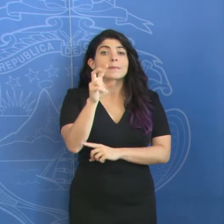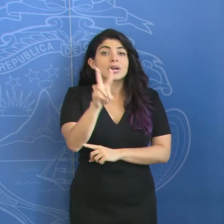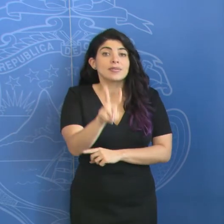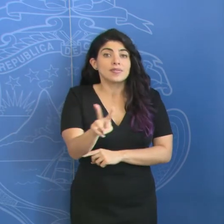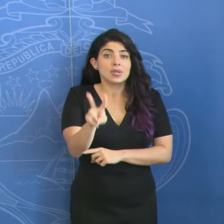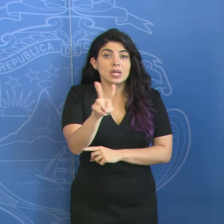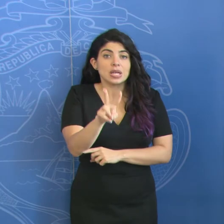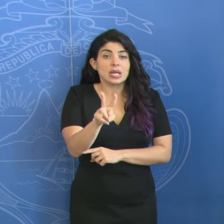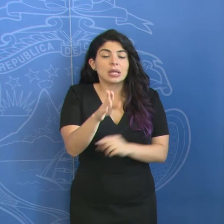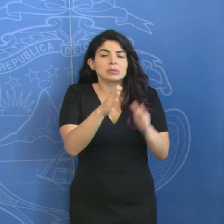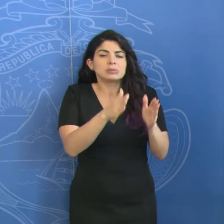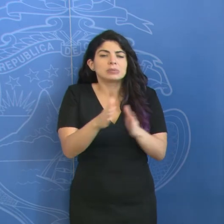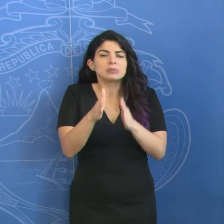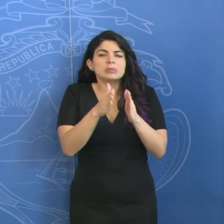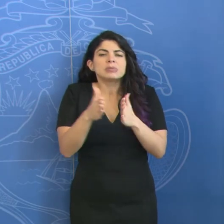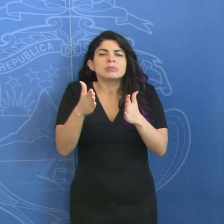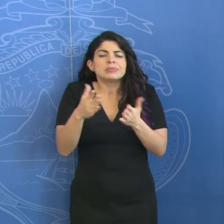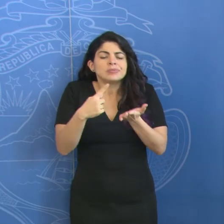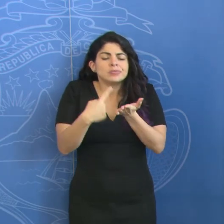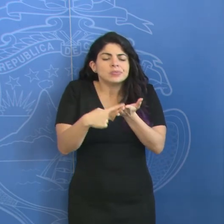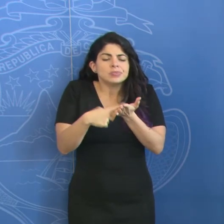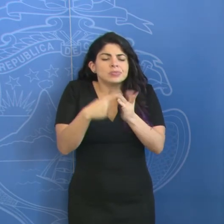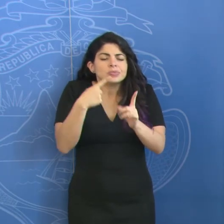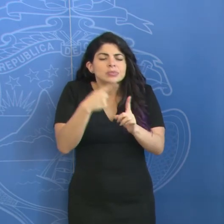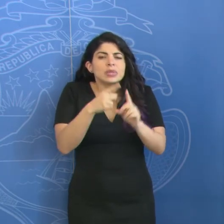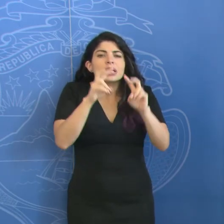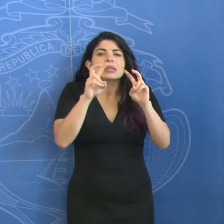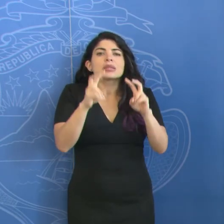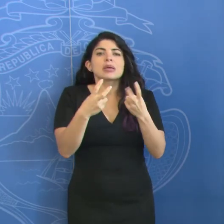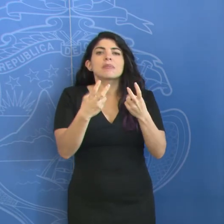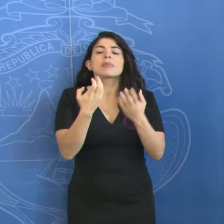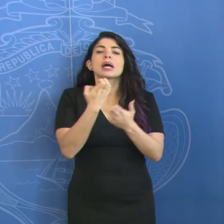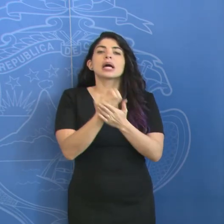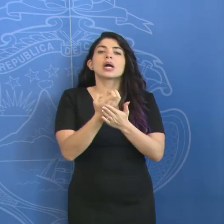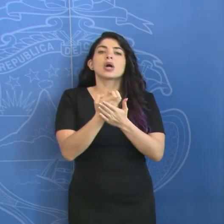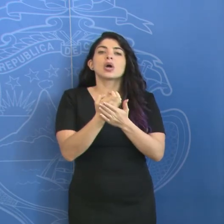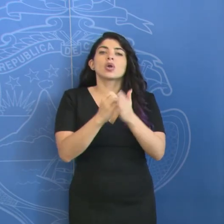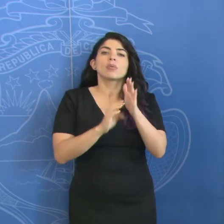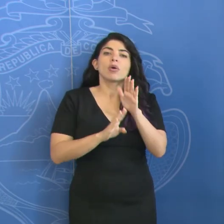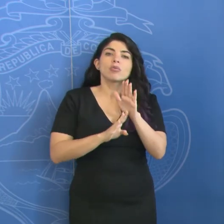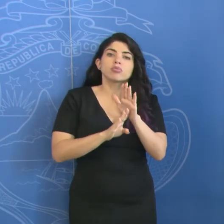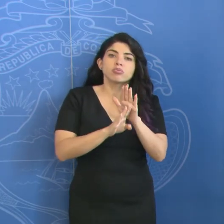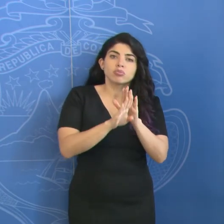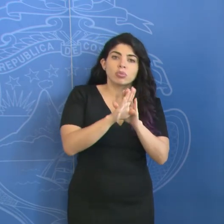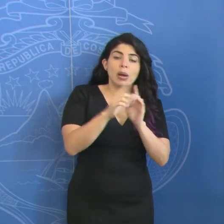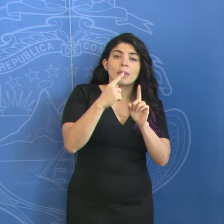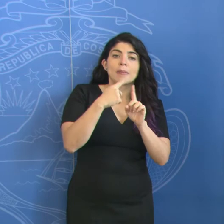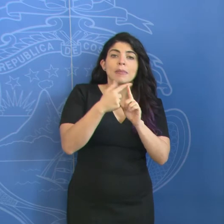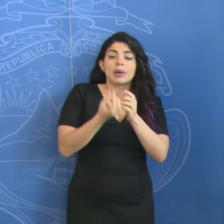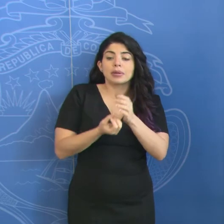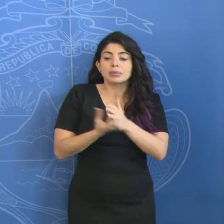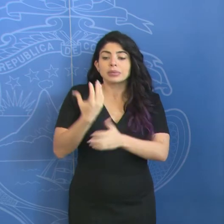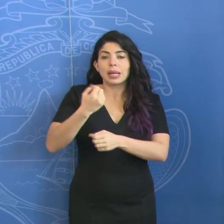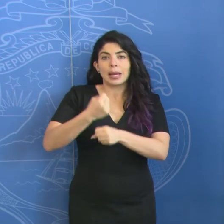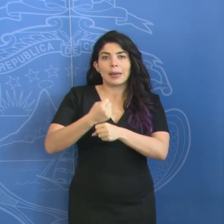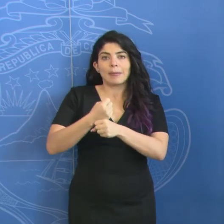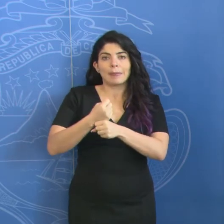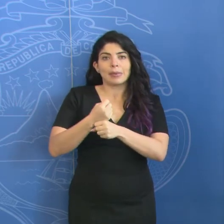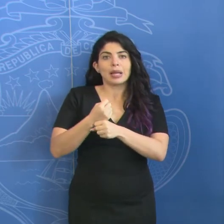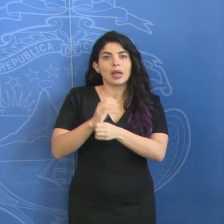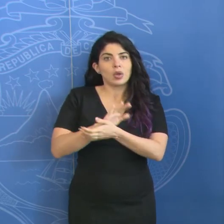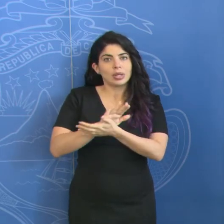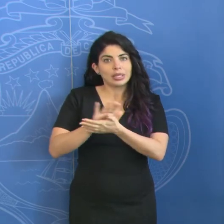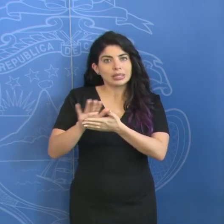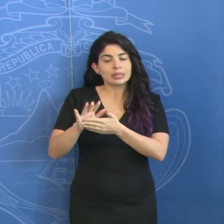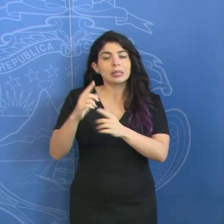previsto que la discusión gire alrededor del tema de crecimiento económico, generación de empleos decentes y